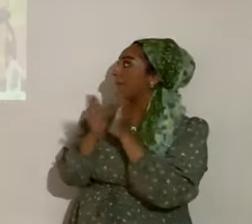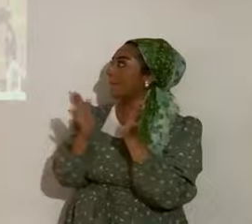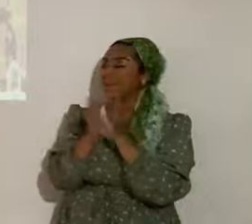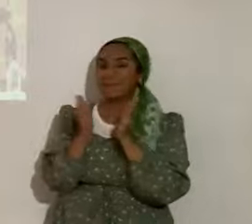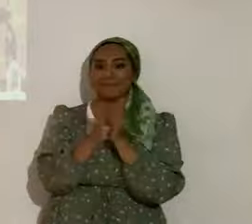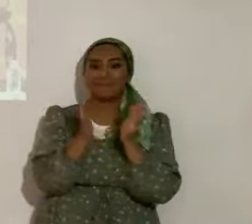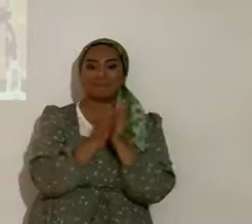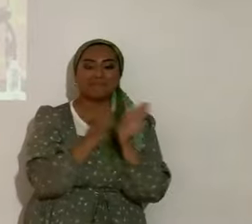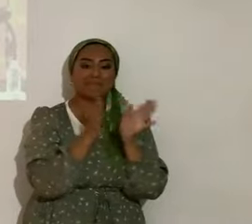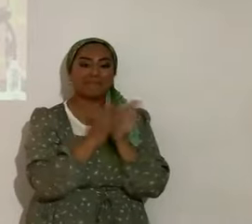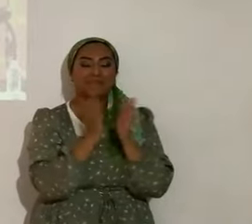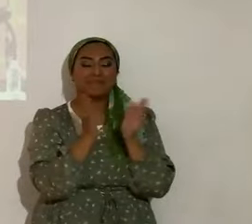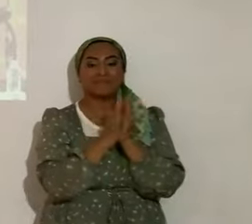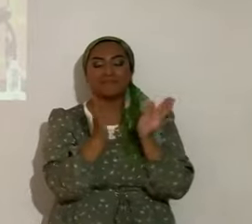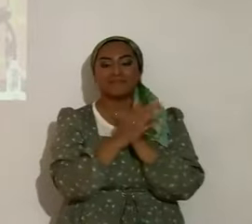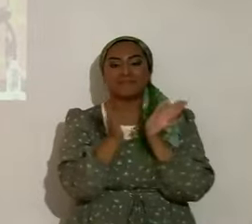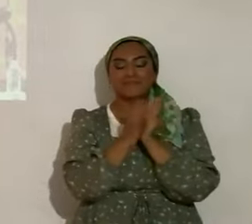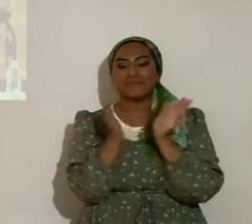Aleluya.